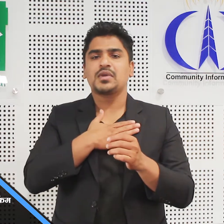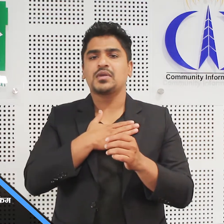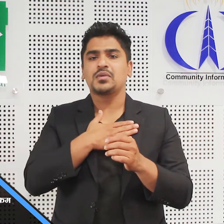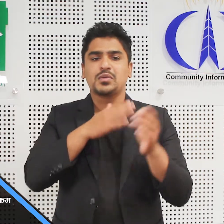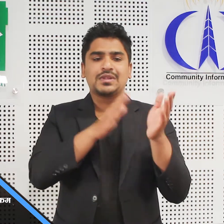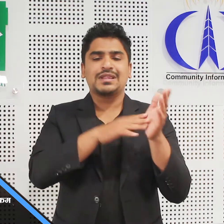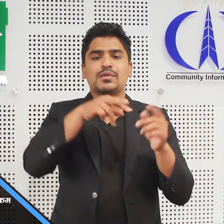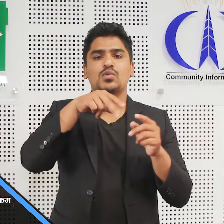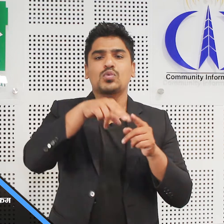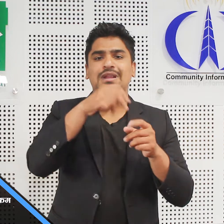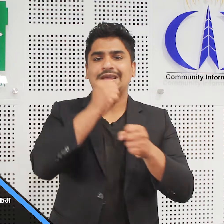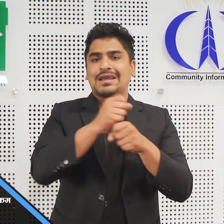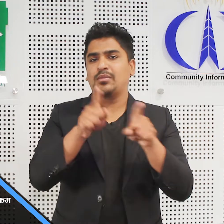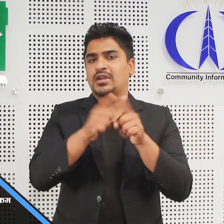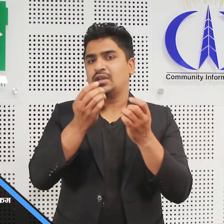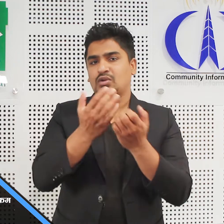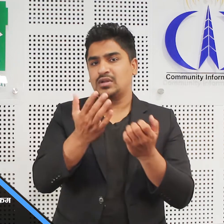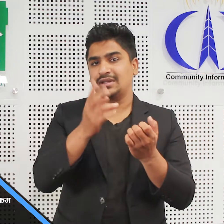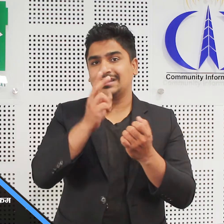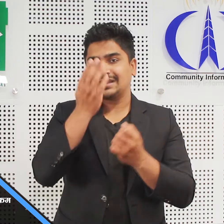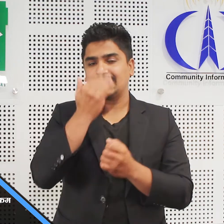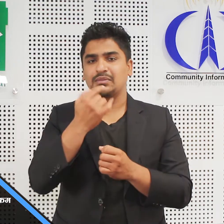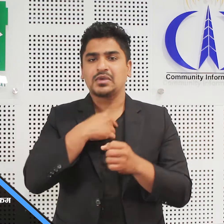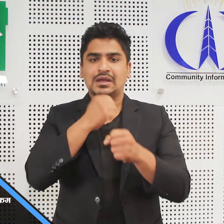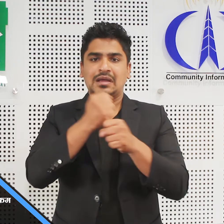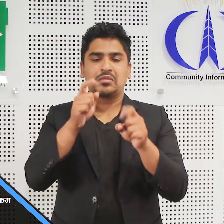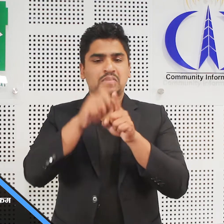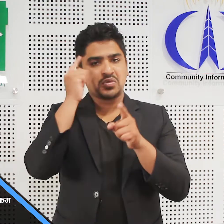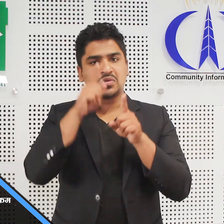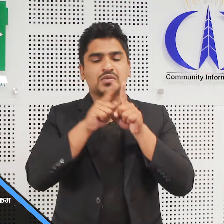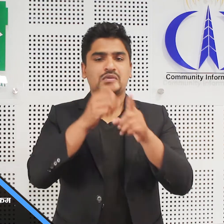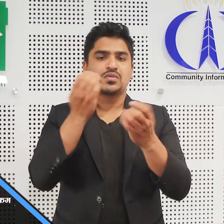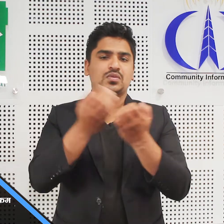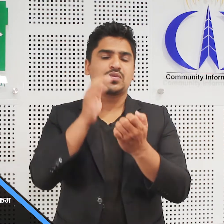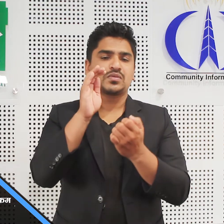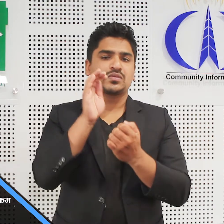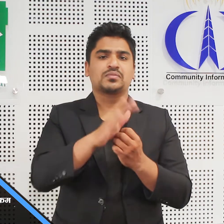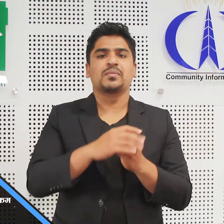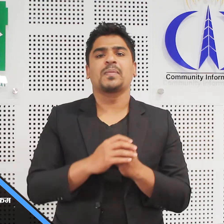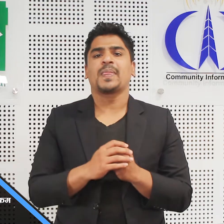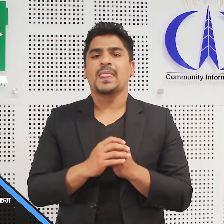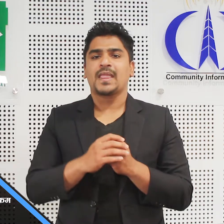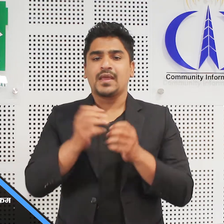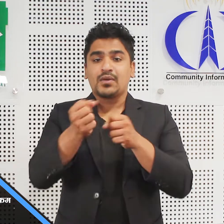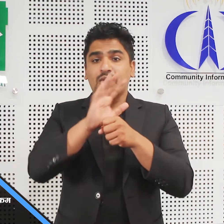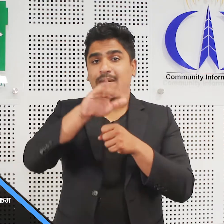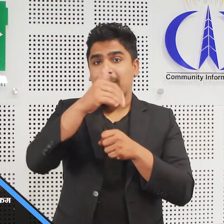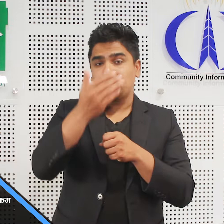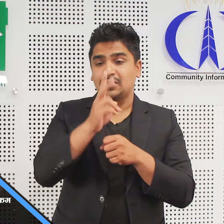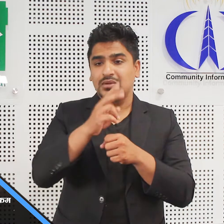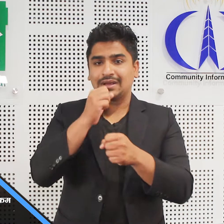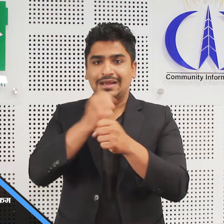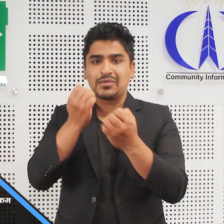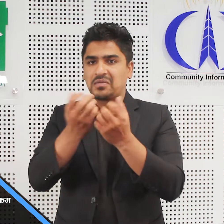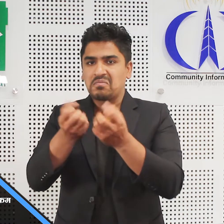पैर साफे ड्यामेज है, बायाँ पैर बहुत दिक्कत होइए, तऽ पीढ़िया लगा कऽ बैठै छियै आ अपना हिसाबसँ हाथ रोपि